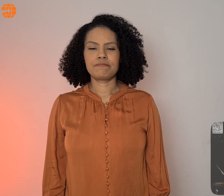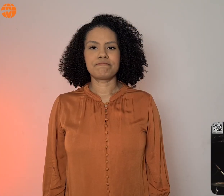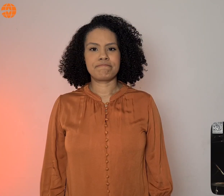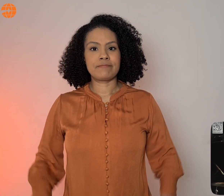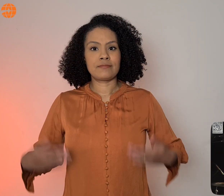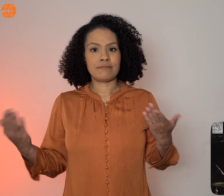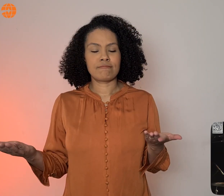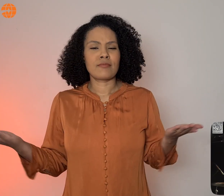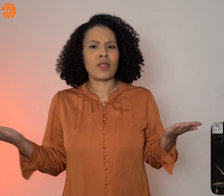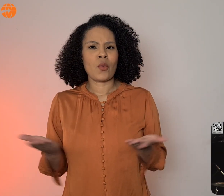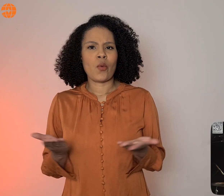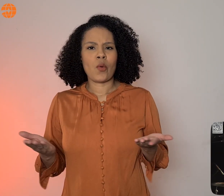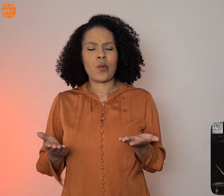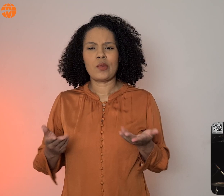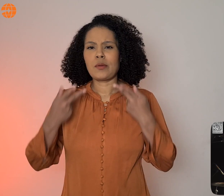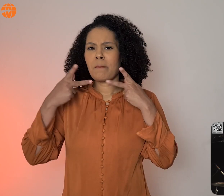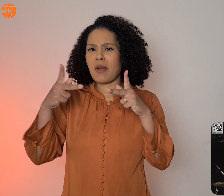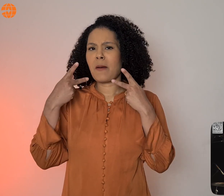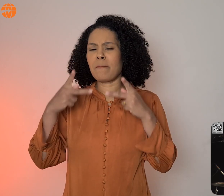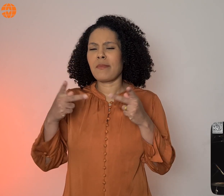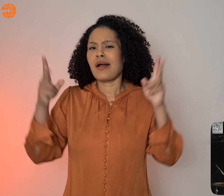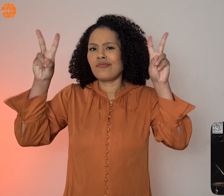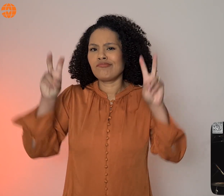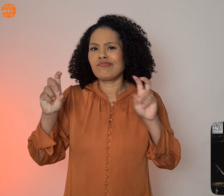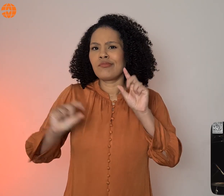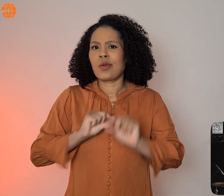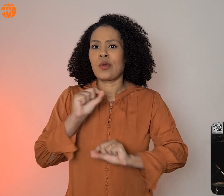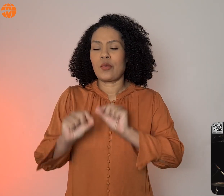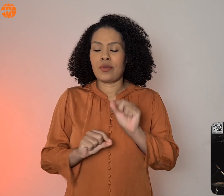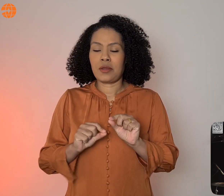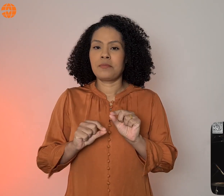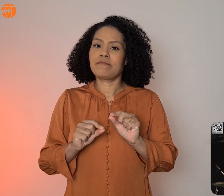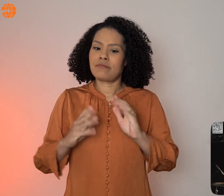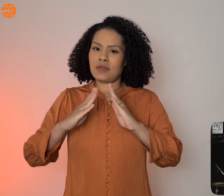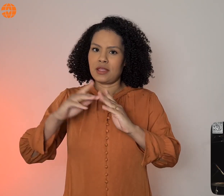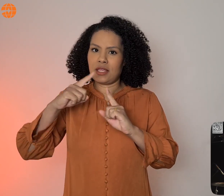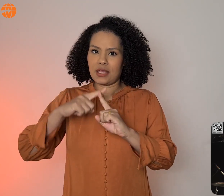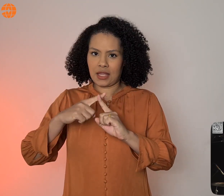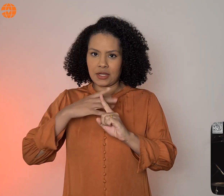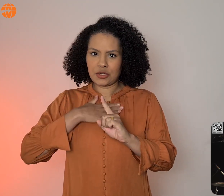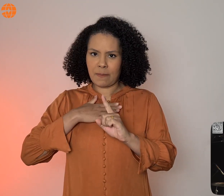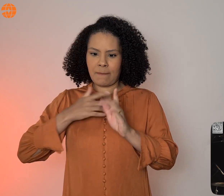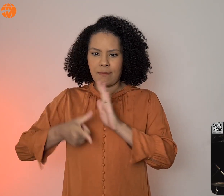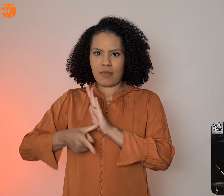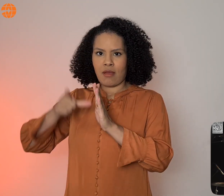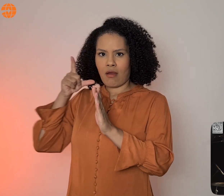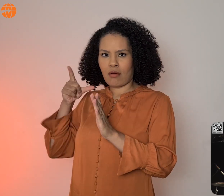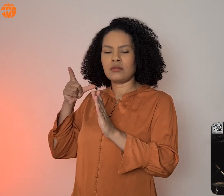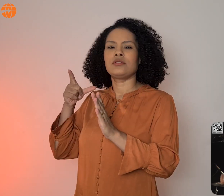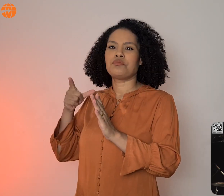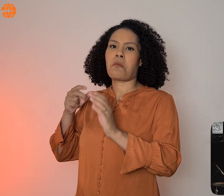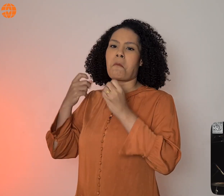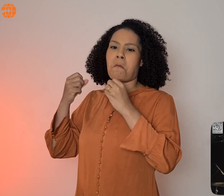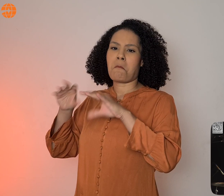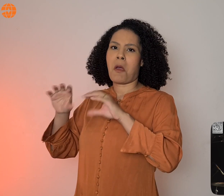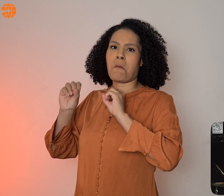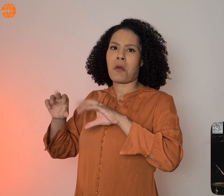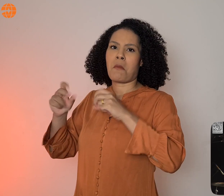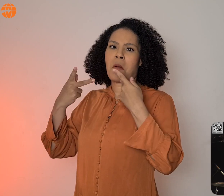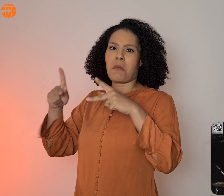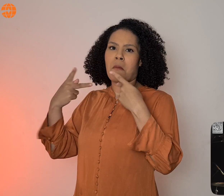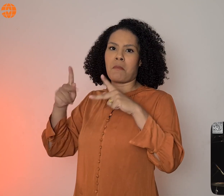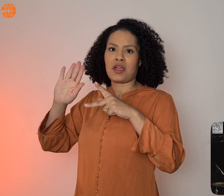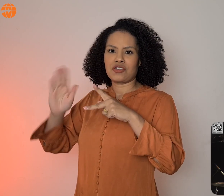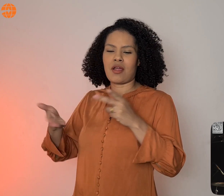So I'm going to preach tonight Então, eu quero pregar essa noite what I preached at my church last week. o que eu preguei lá na minha igreja na